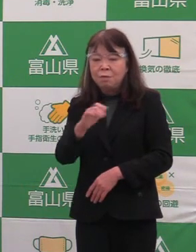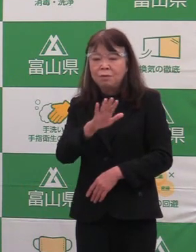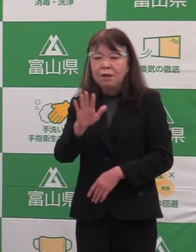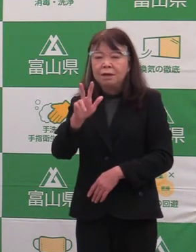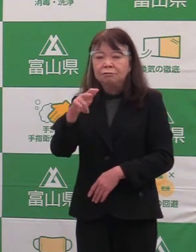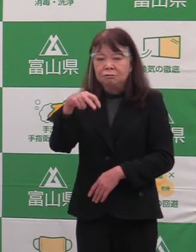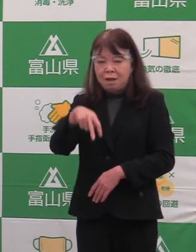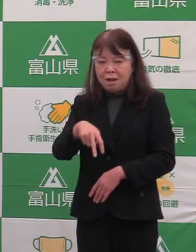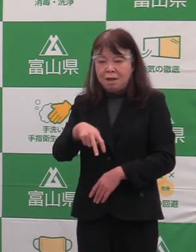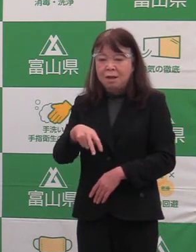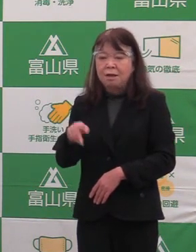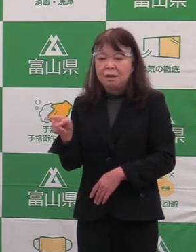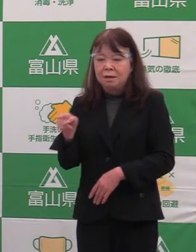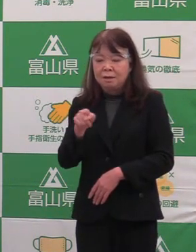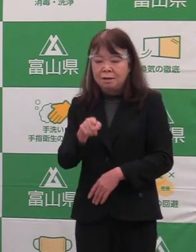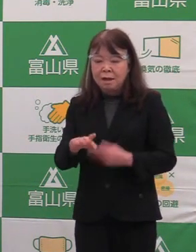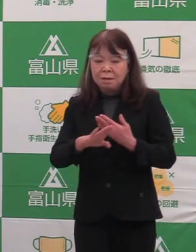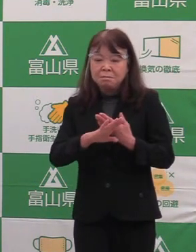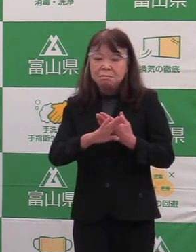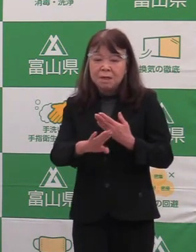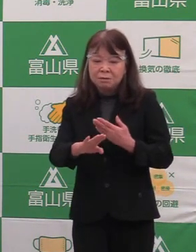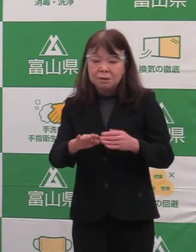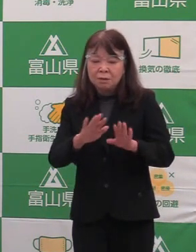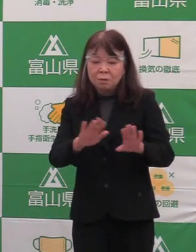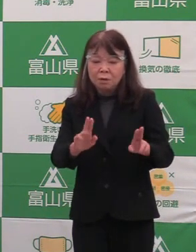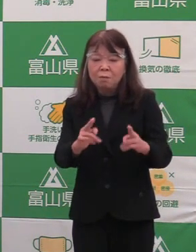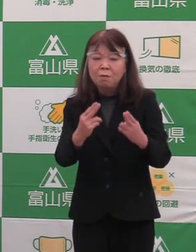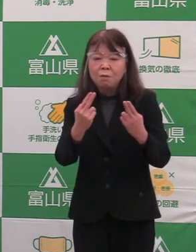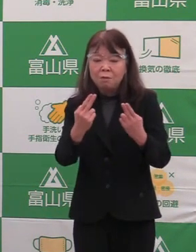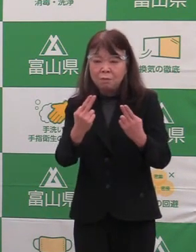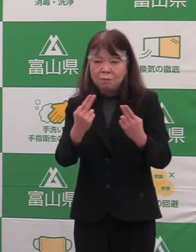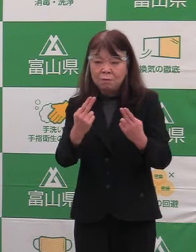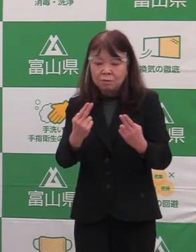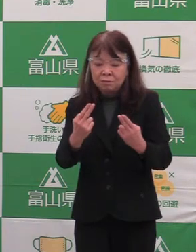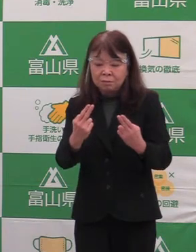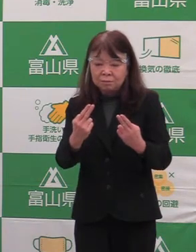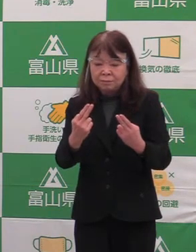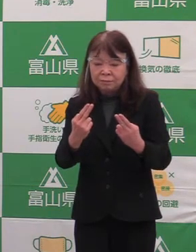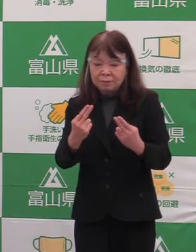また違った、同じモデルナ、同じファイザーだとしても